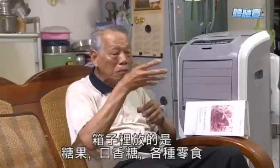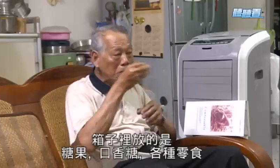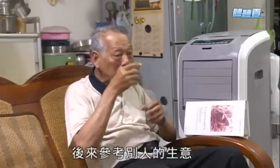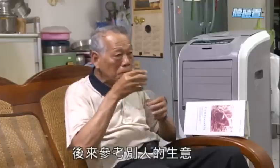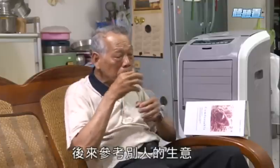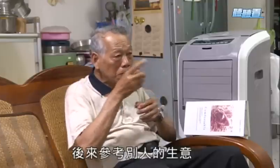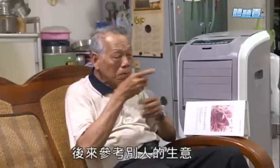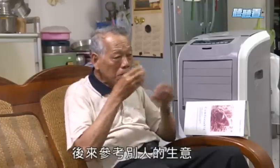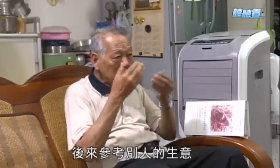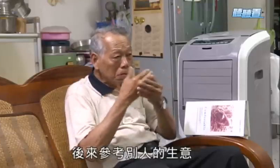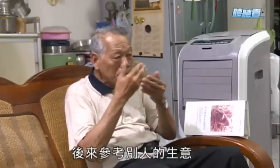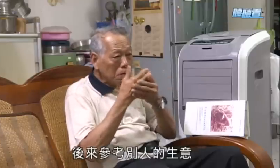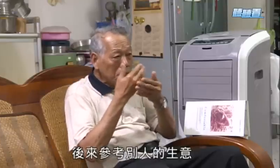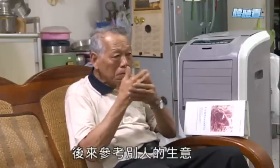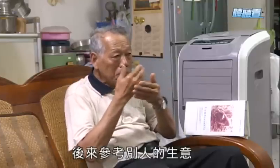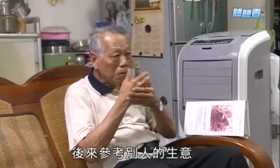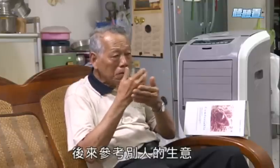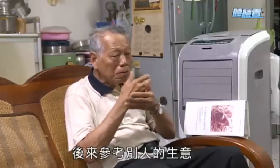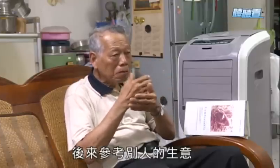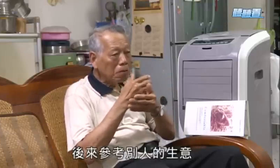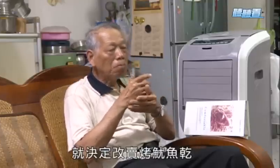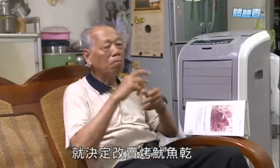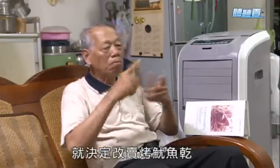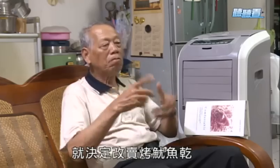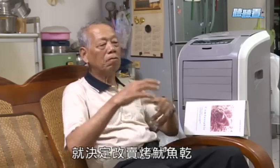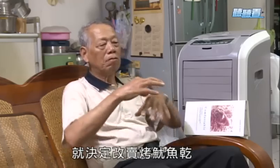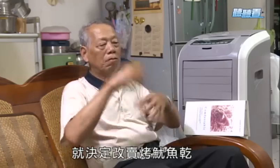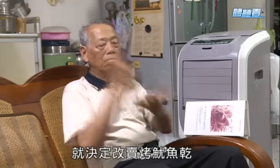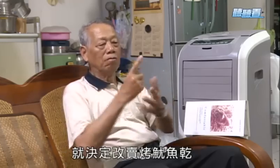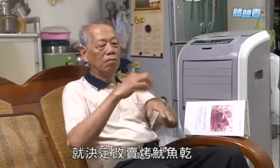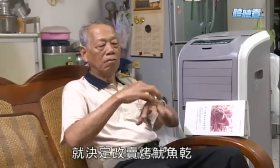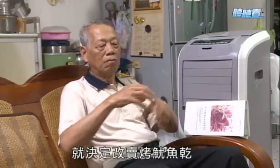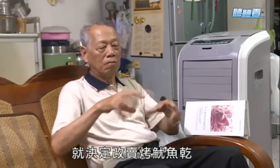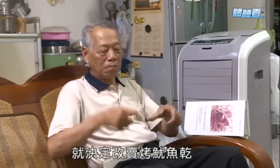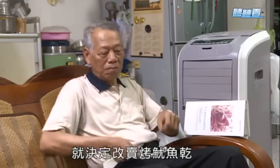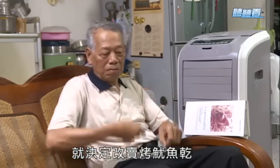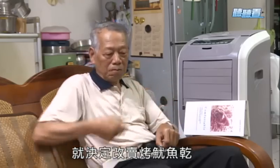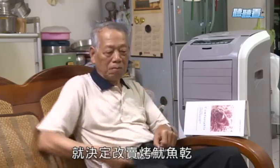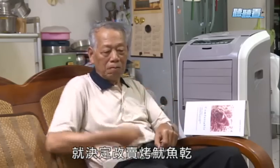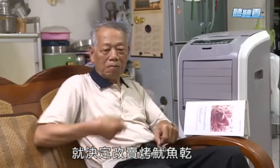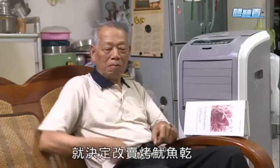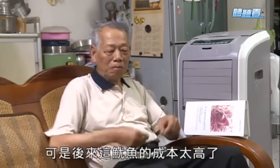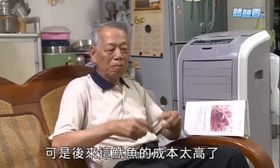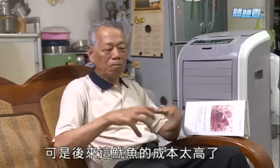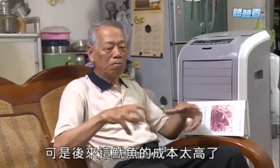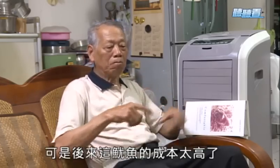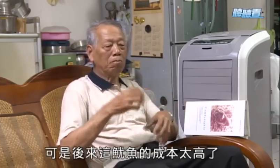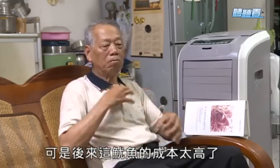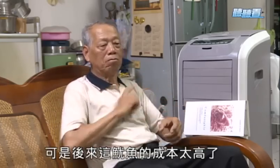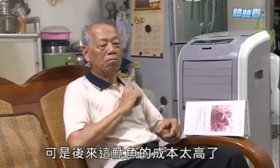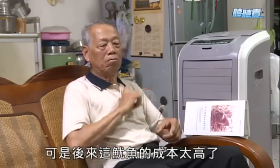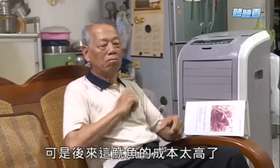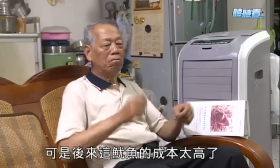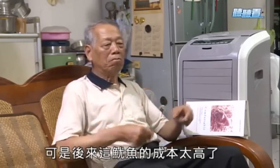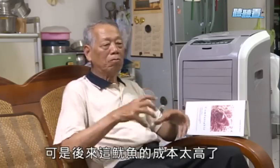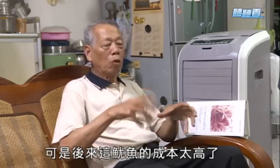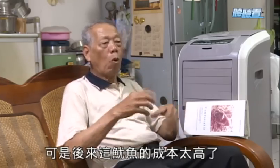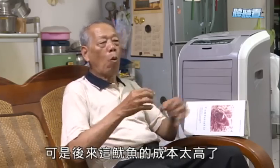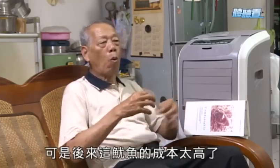后来呢，参考别人的生意啊，就决定改卖烤鱿鱼干。可是呢，后来啊，这鱿鱼的成本